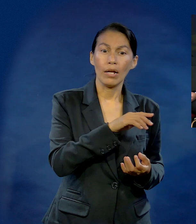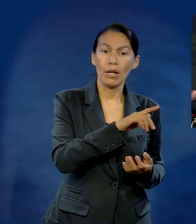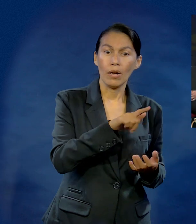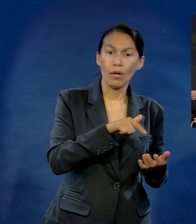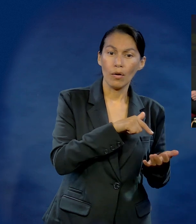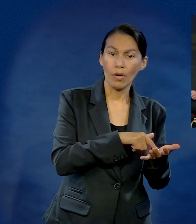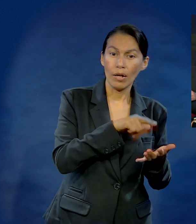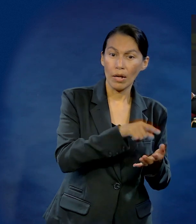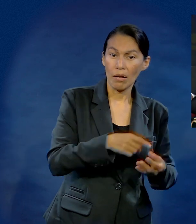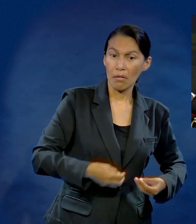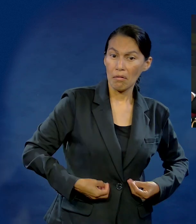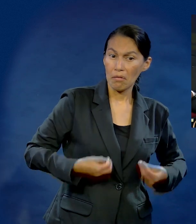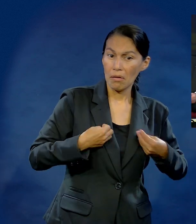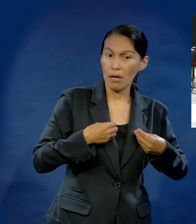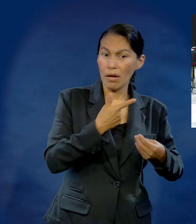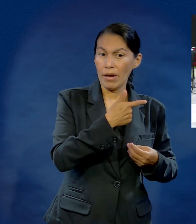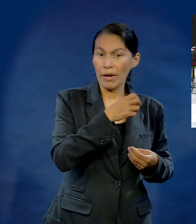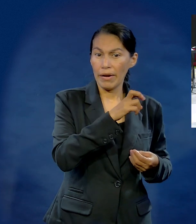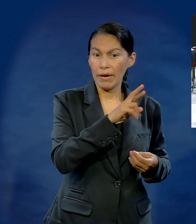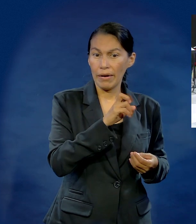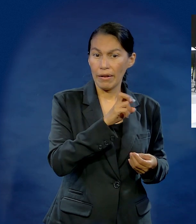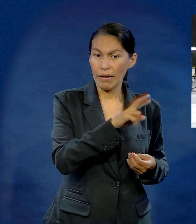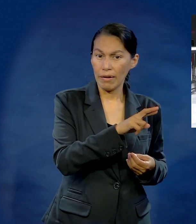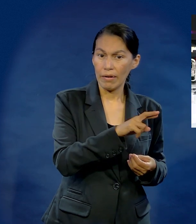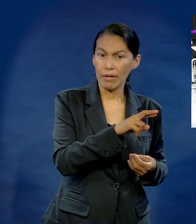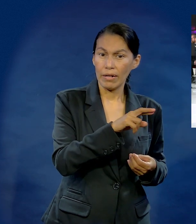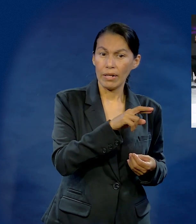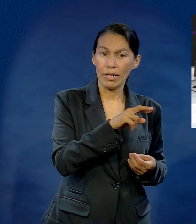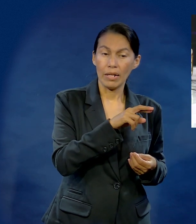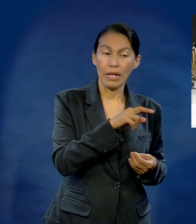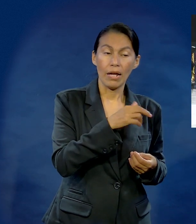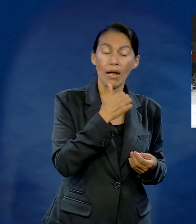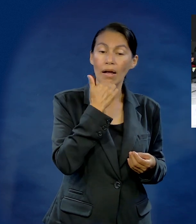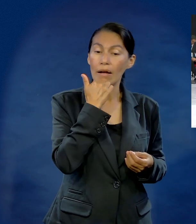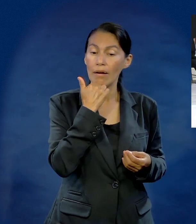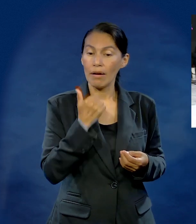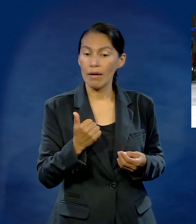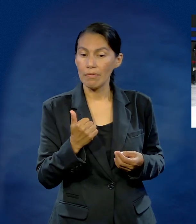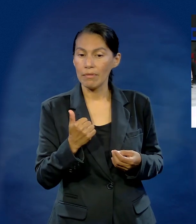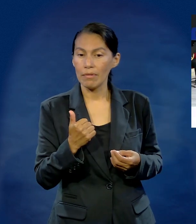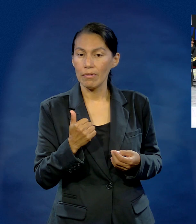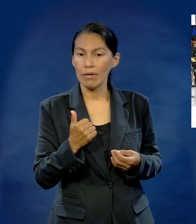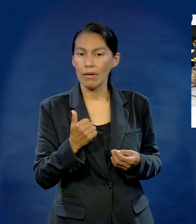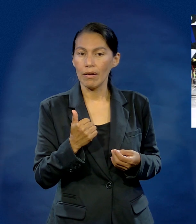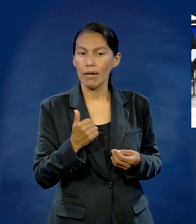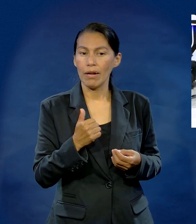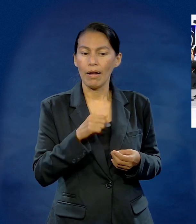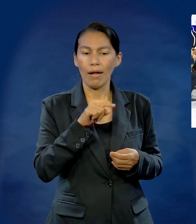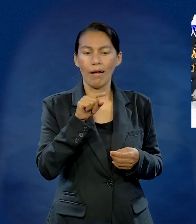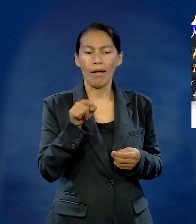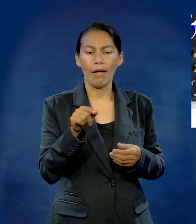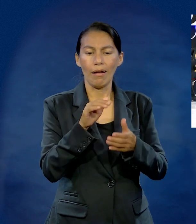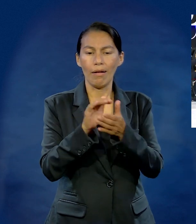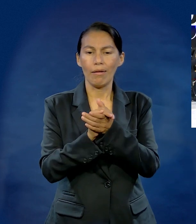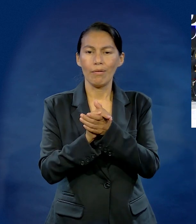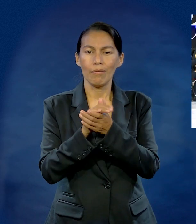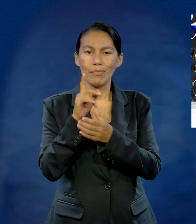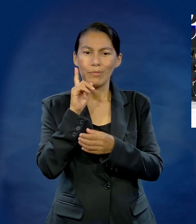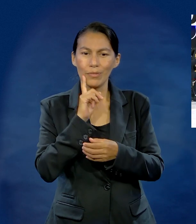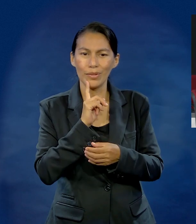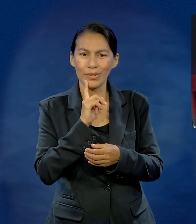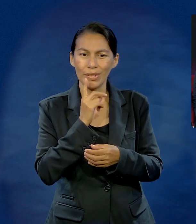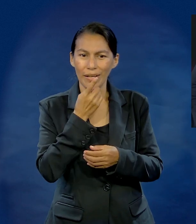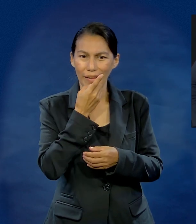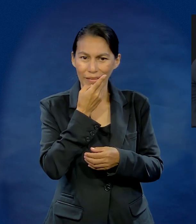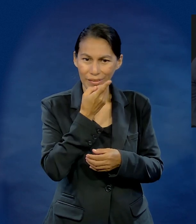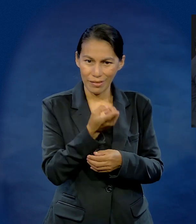Génesis capítulo 20, sigan conmigo, adelántense un poquito ahí. Esta es la tercera de cuatro actitudes que nos van